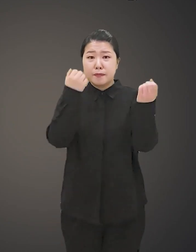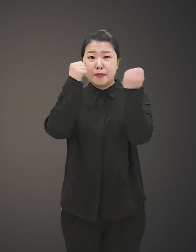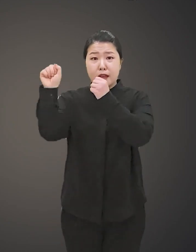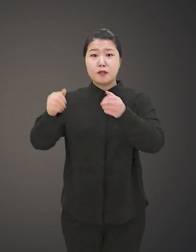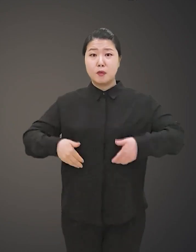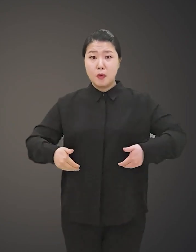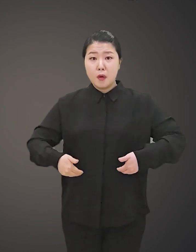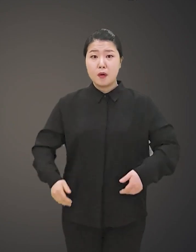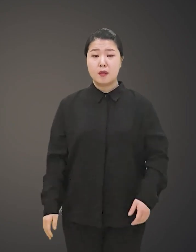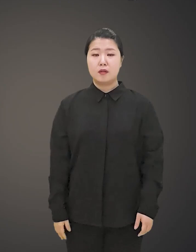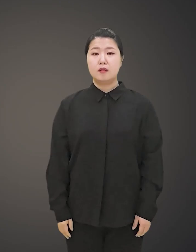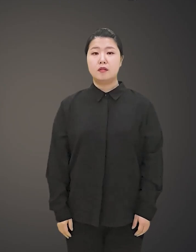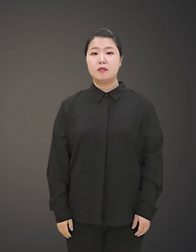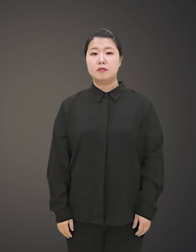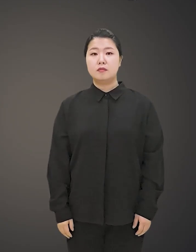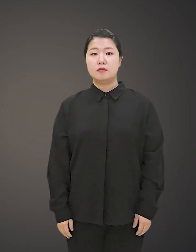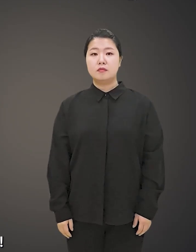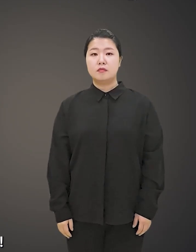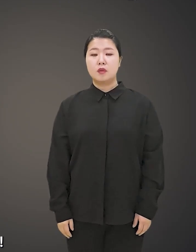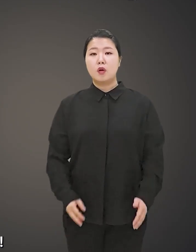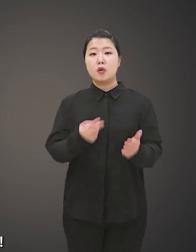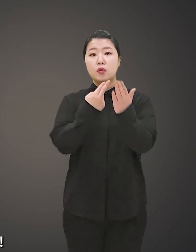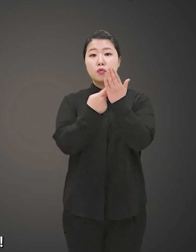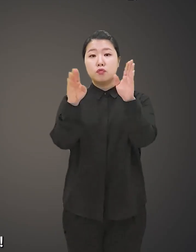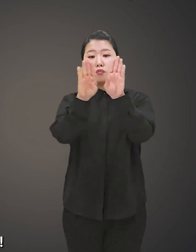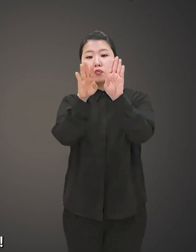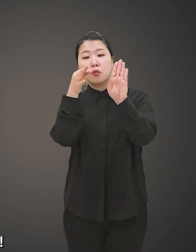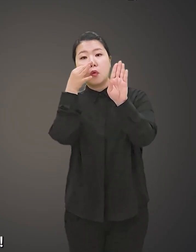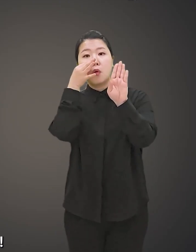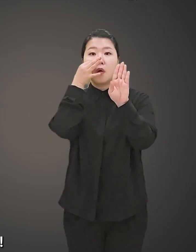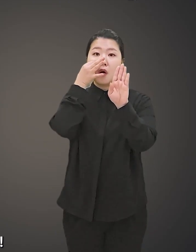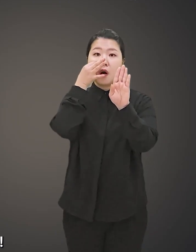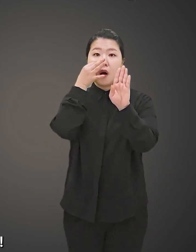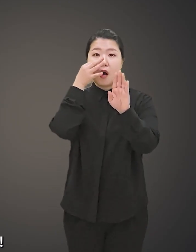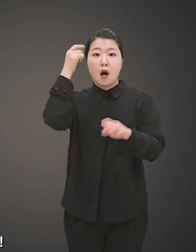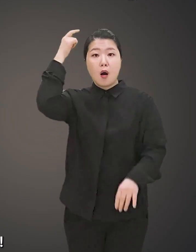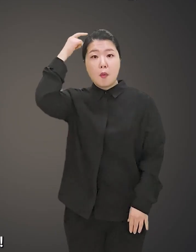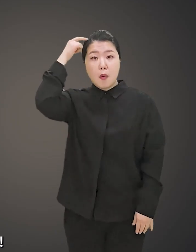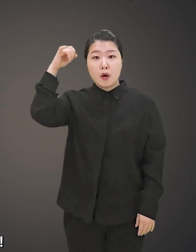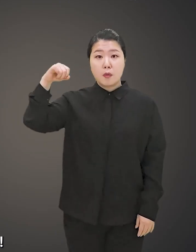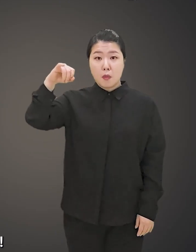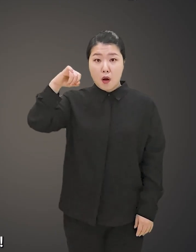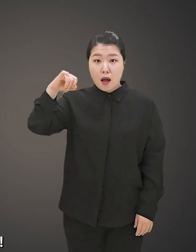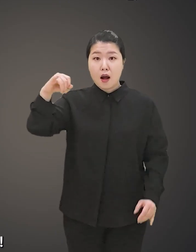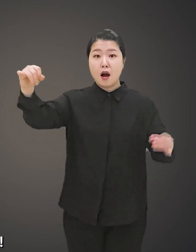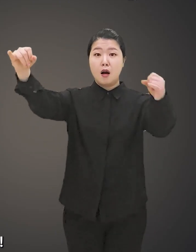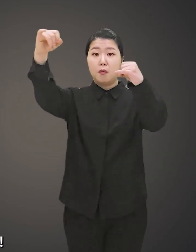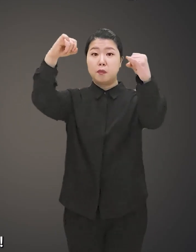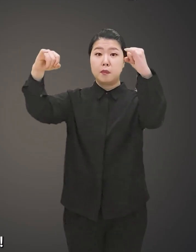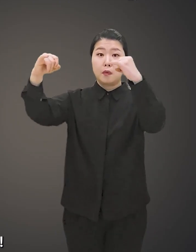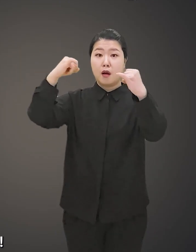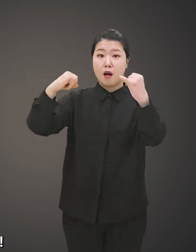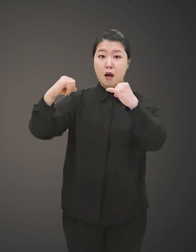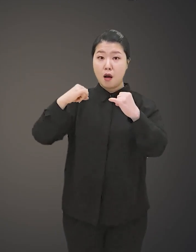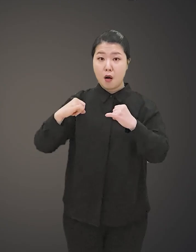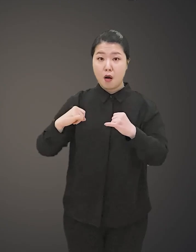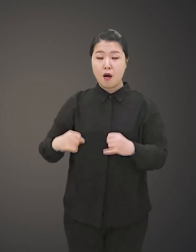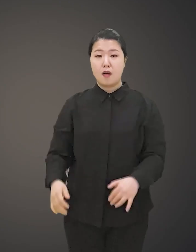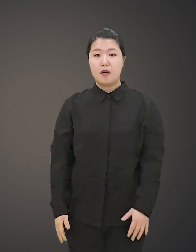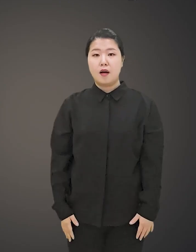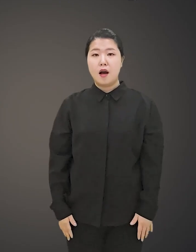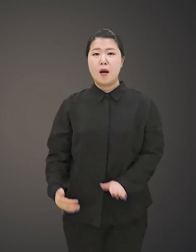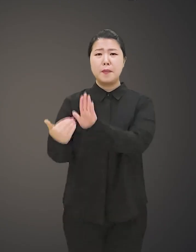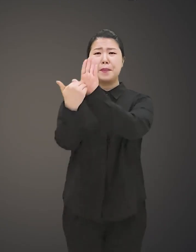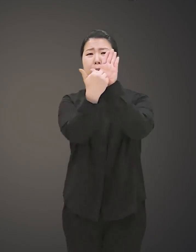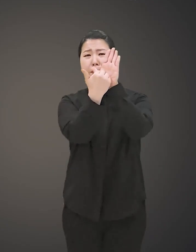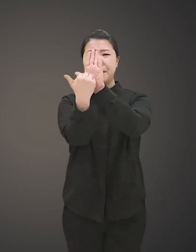여기서 피신해야 합니다. 창문 밖을 내다보자 신이나 날아오는 머릿니들이 보였어요.